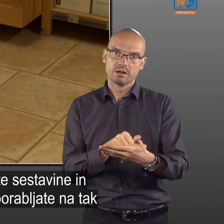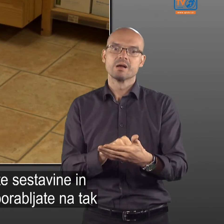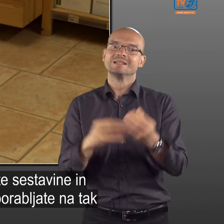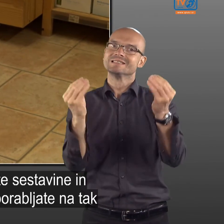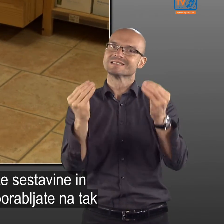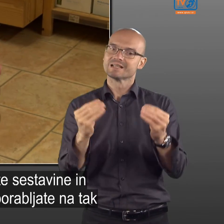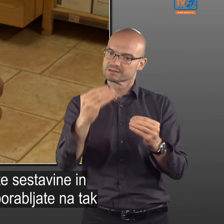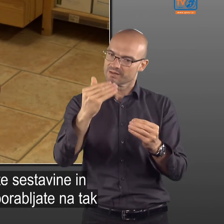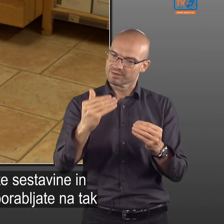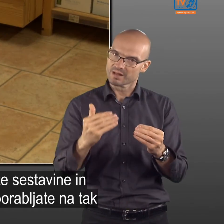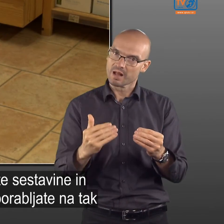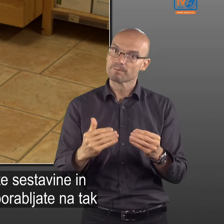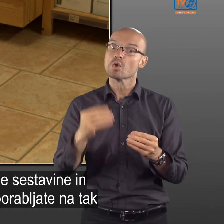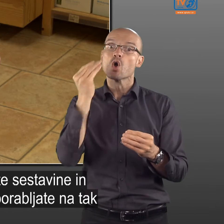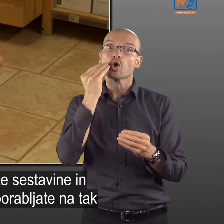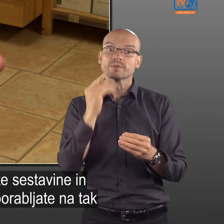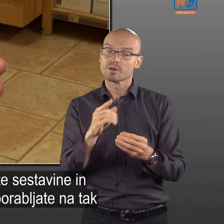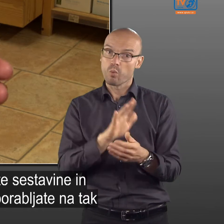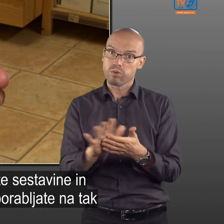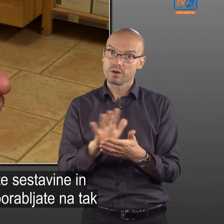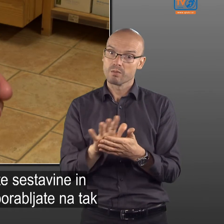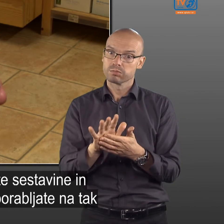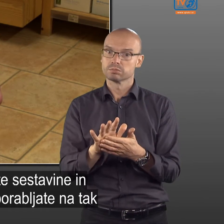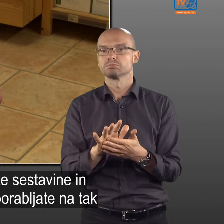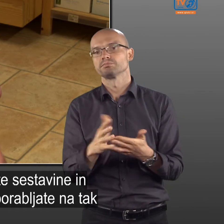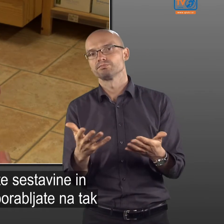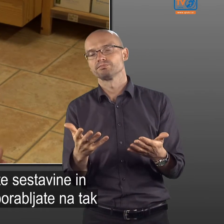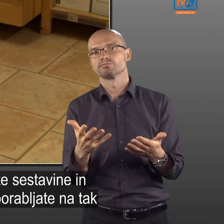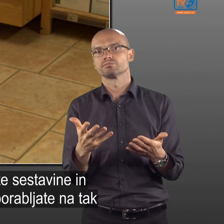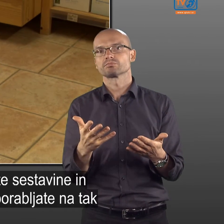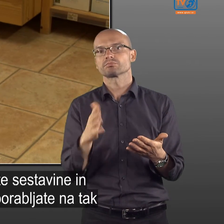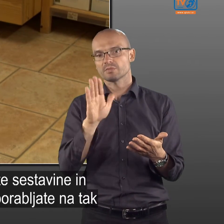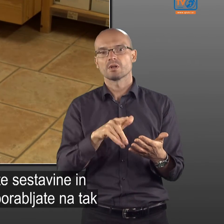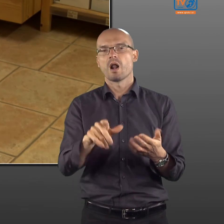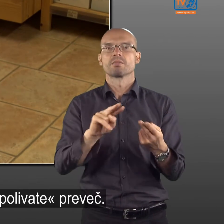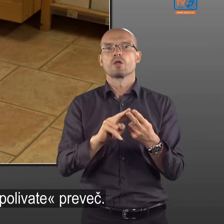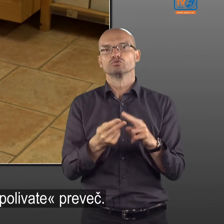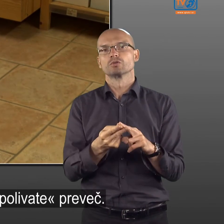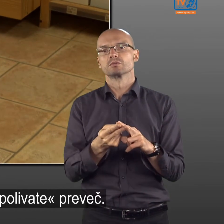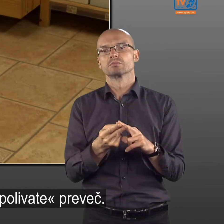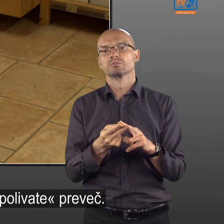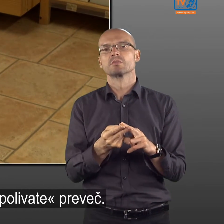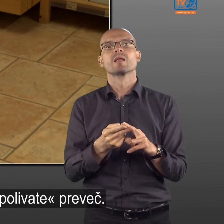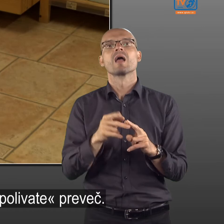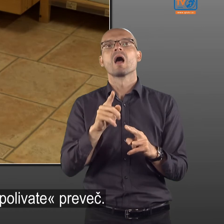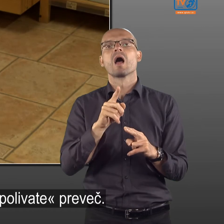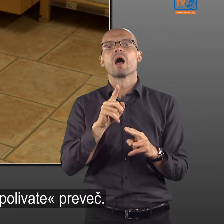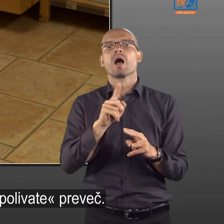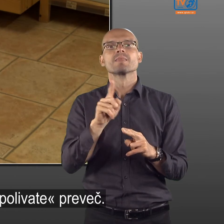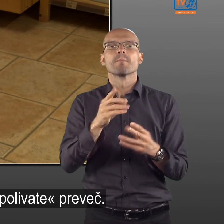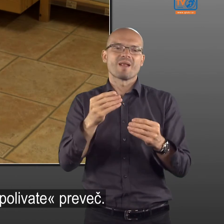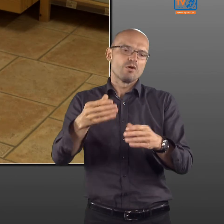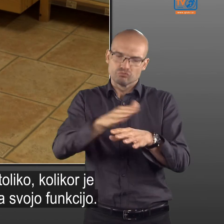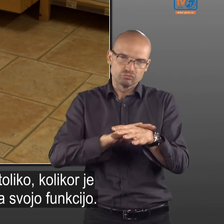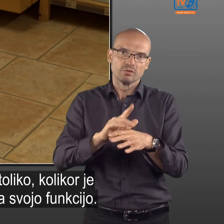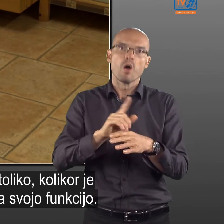pogledate sestavine in če kozmetiko uporabljate na tak način, da se ne polivate